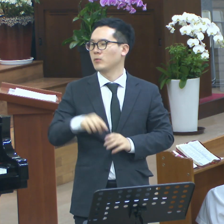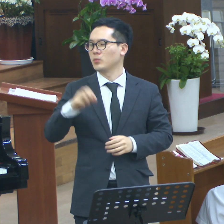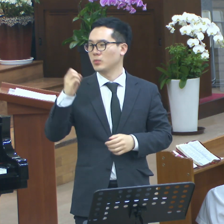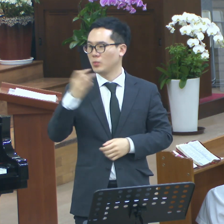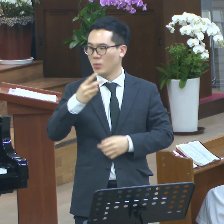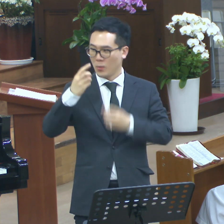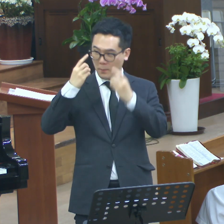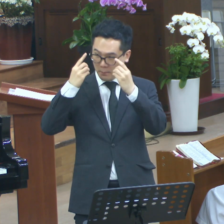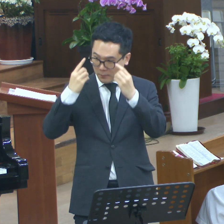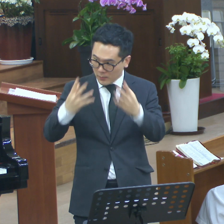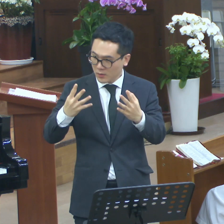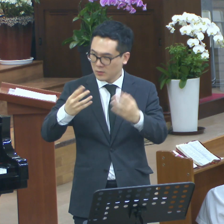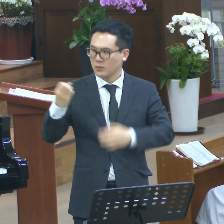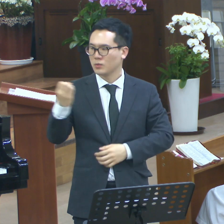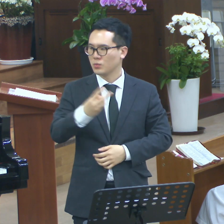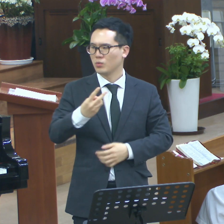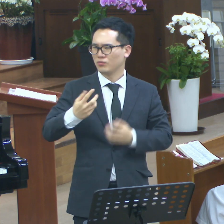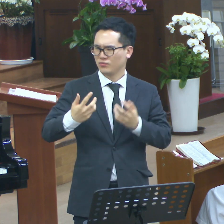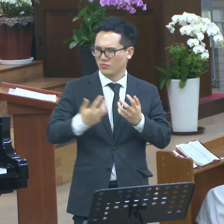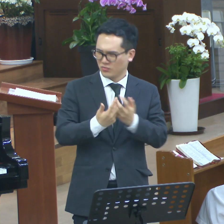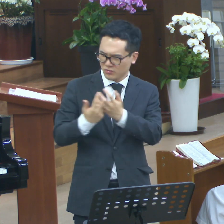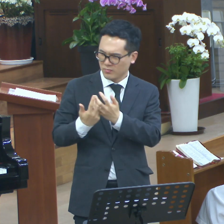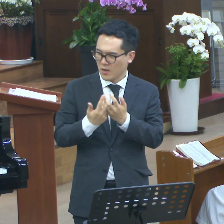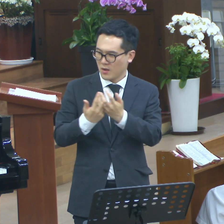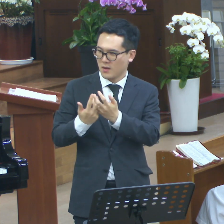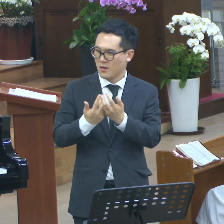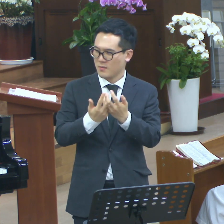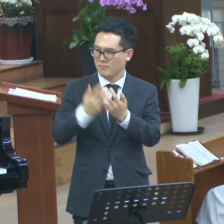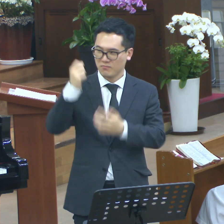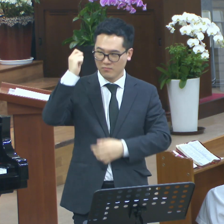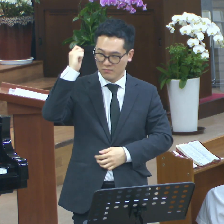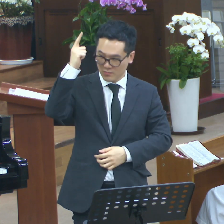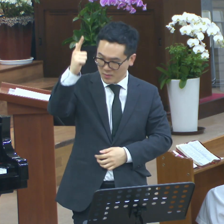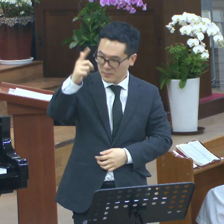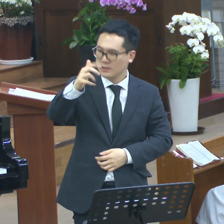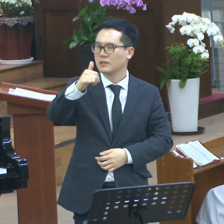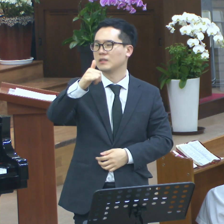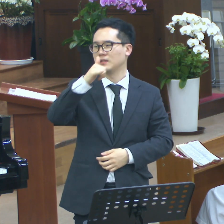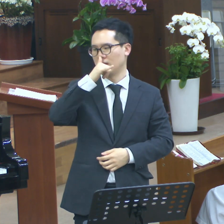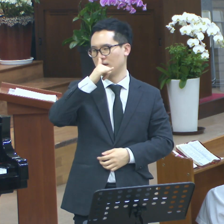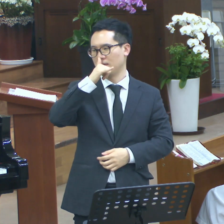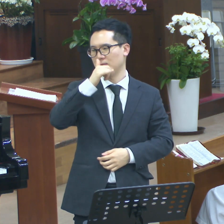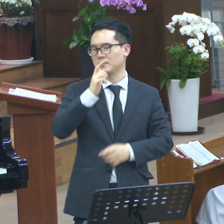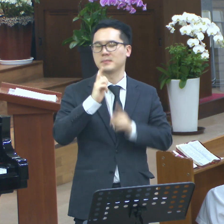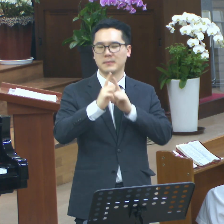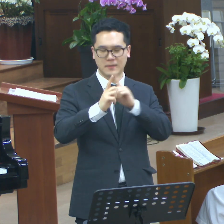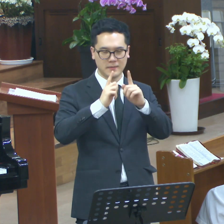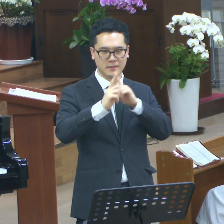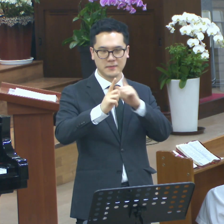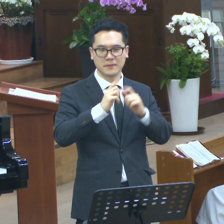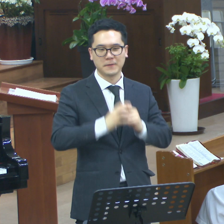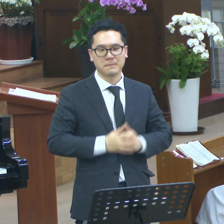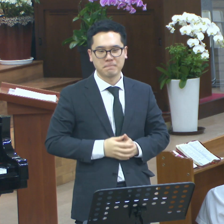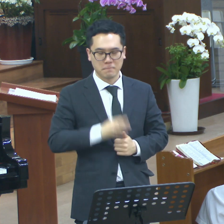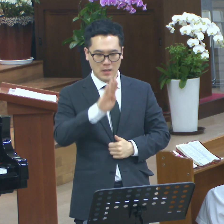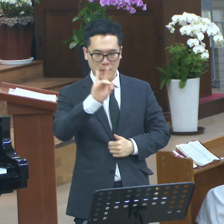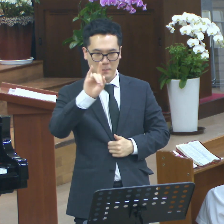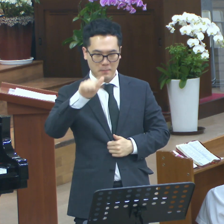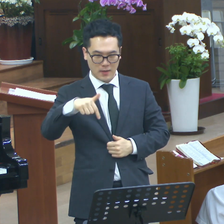웅대함이 이 시에 있다. 백담사 올라가다 보면 이 연못들이 이렇게